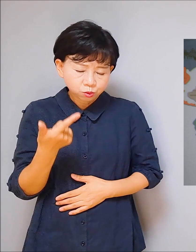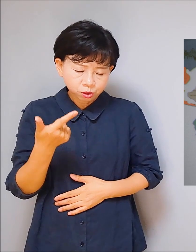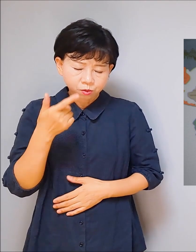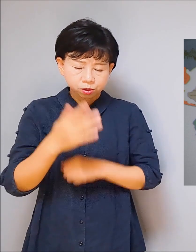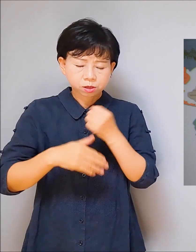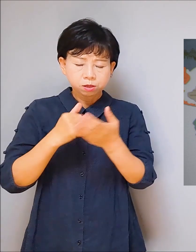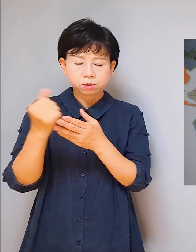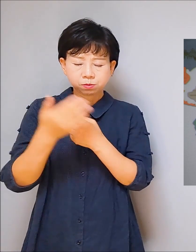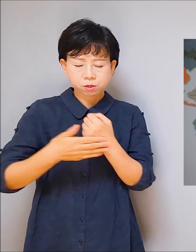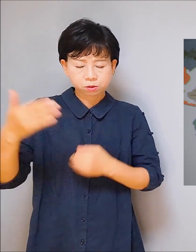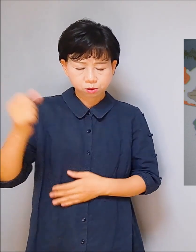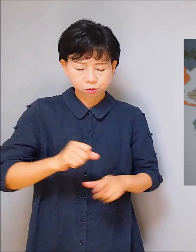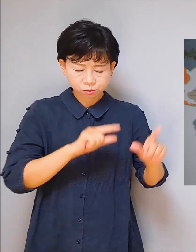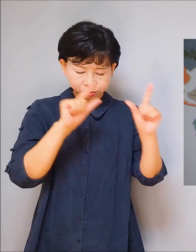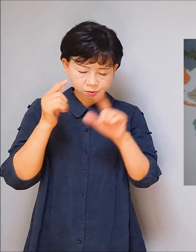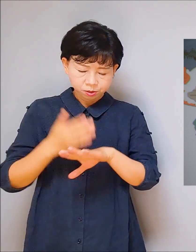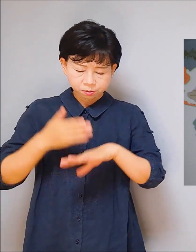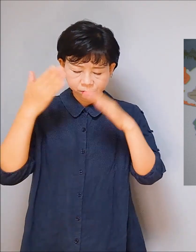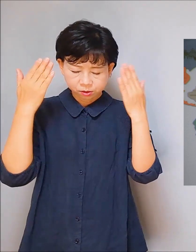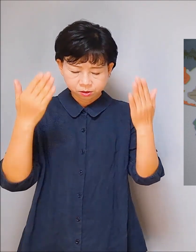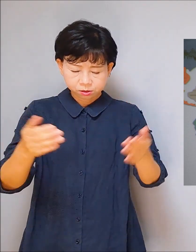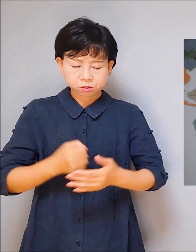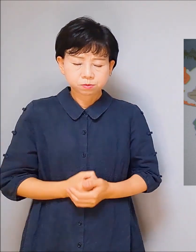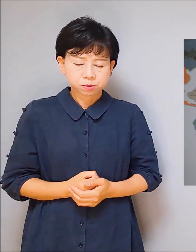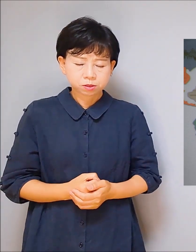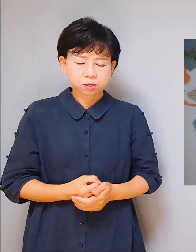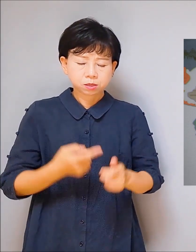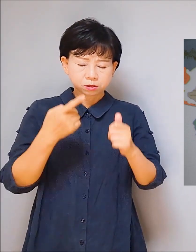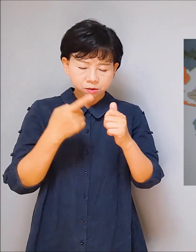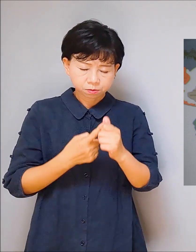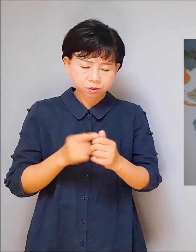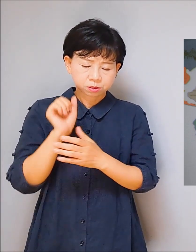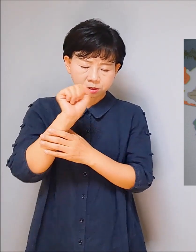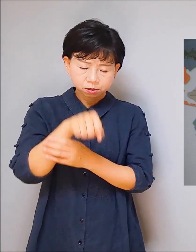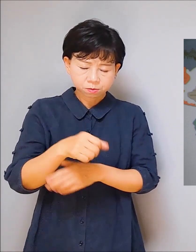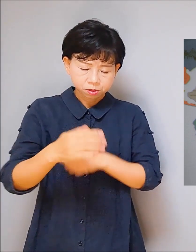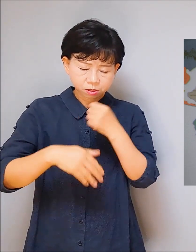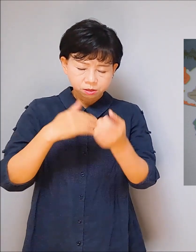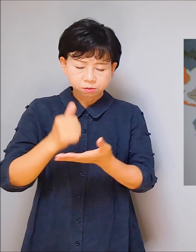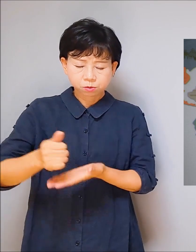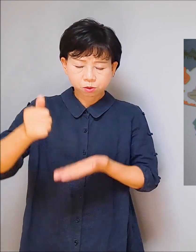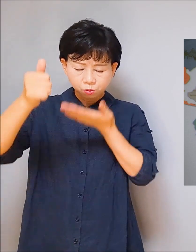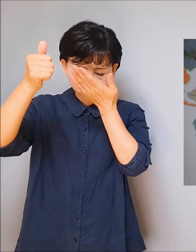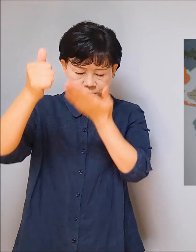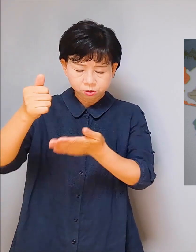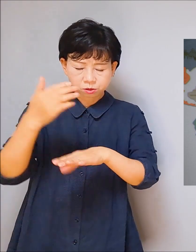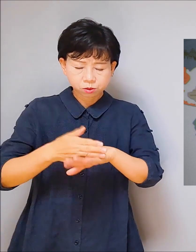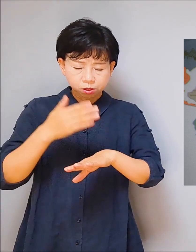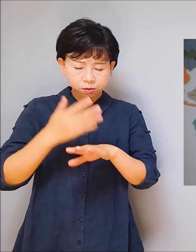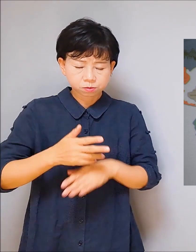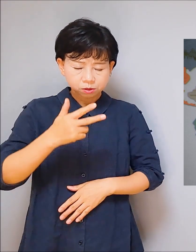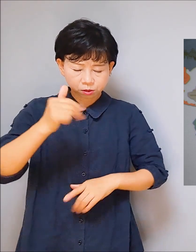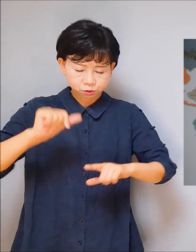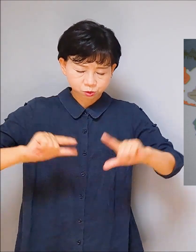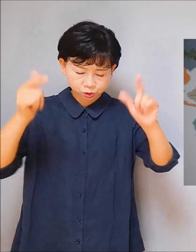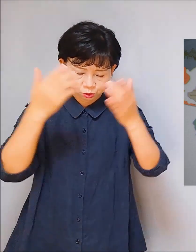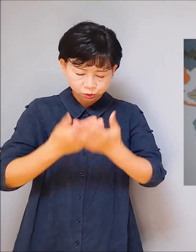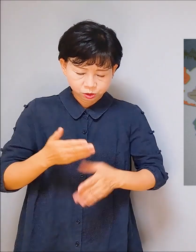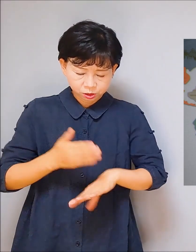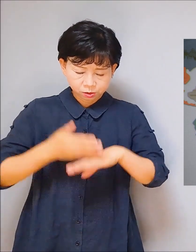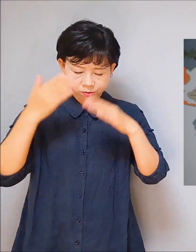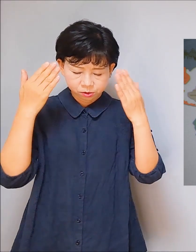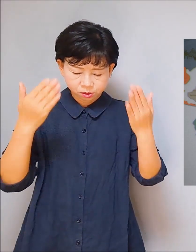보내게 해주셔서 감사합니다. 첫 열매로 하나님 앞에 올려드리며 감사 주일을 보내게 해주셔서